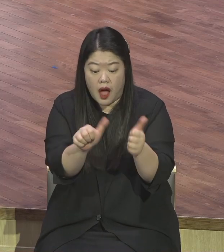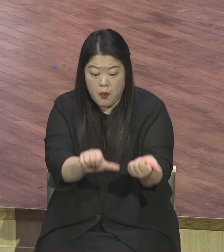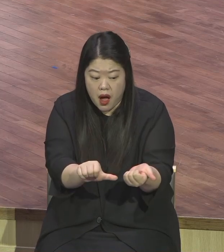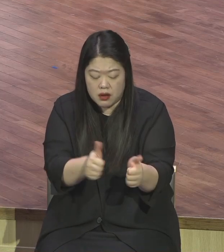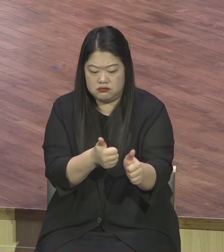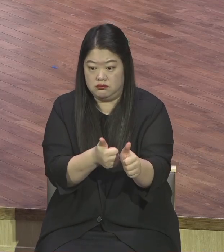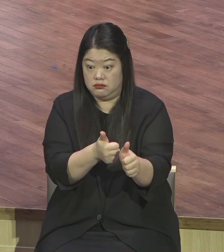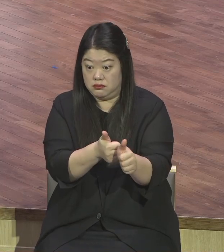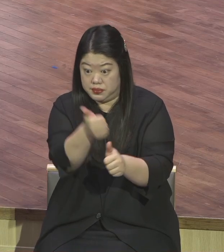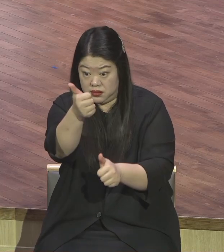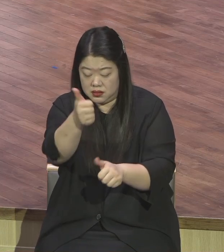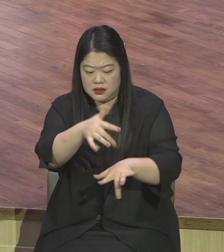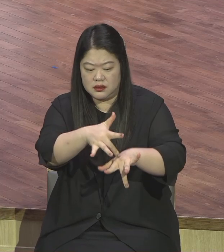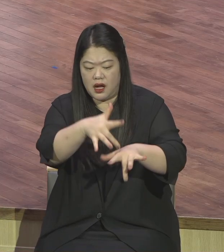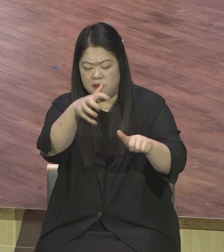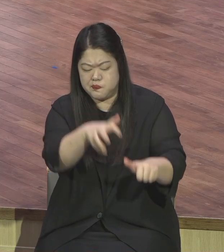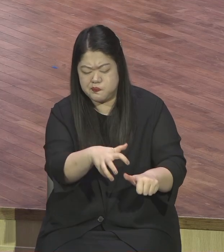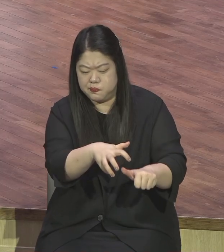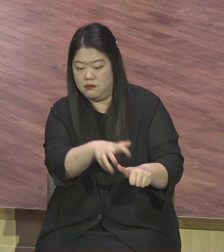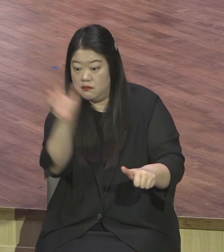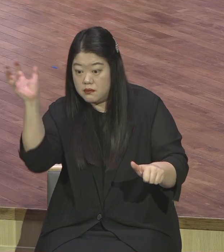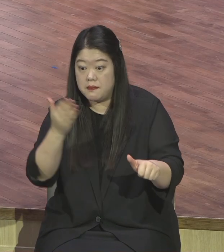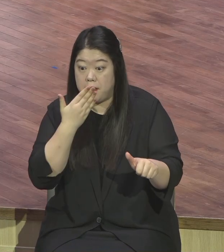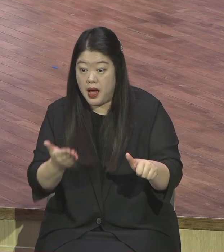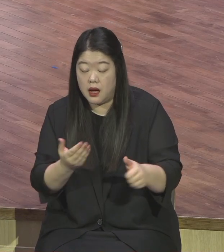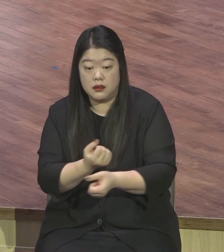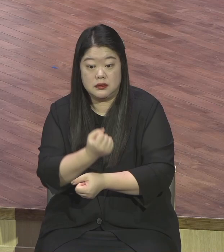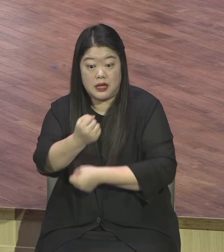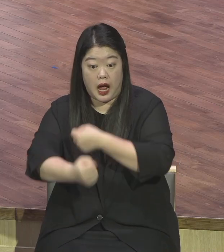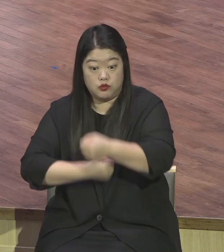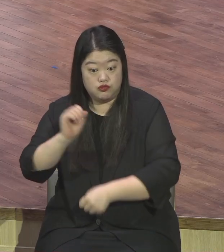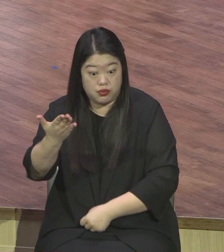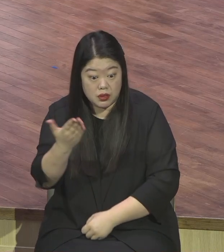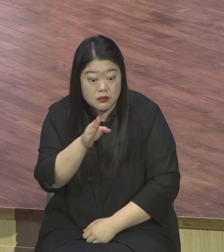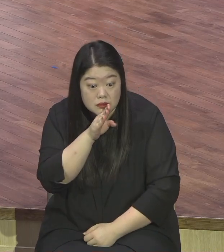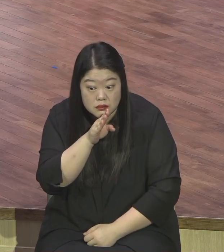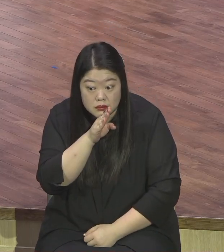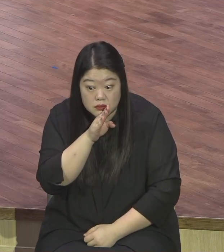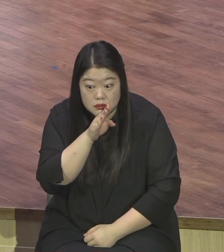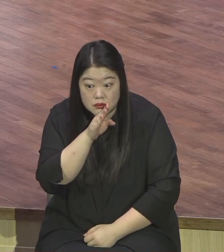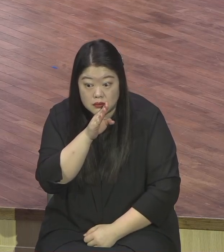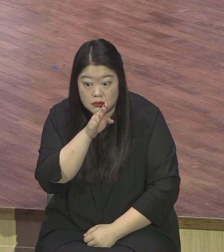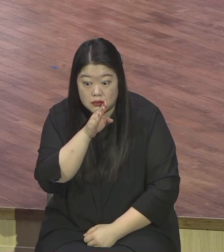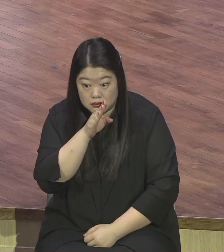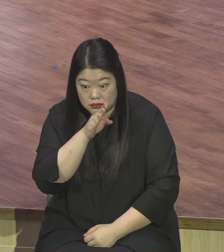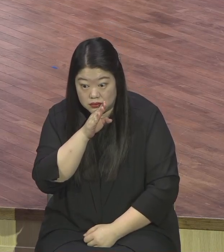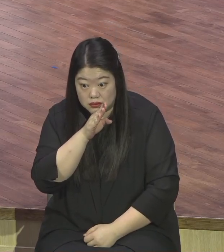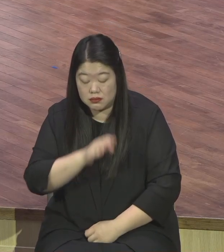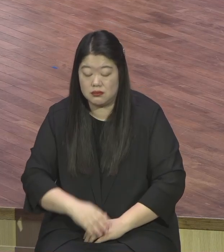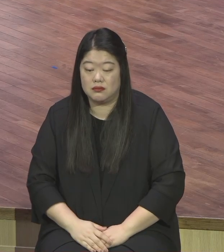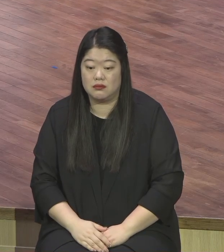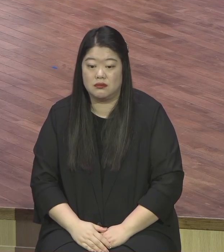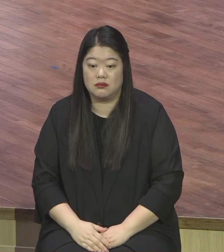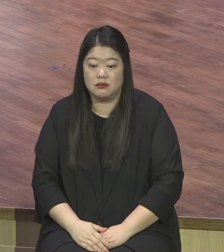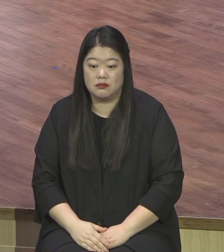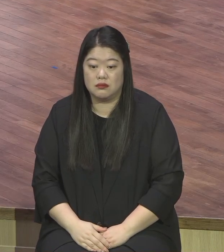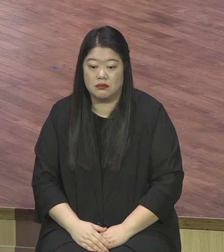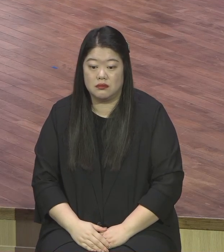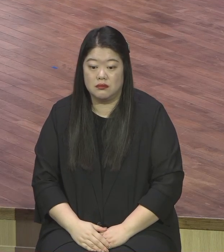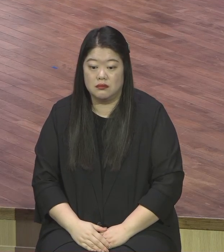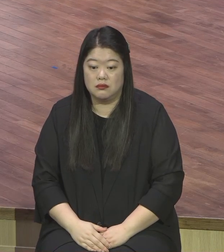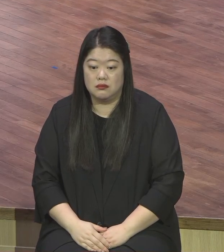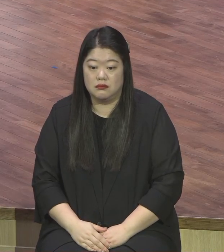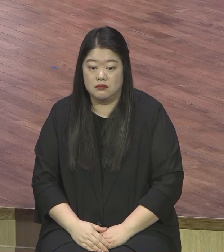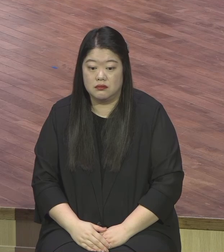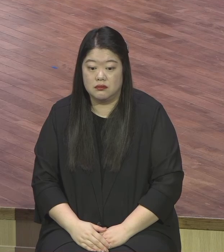완전 자유함을 얻게 됩니다. 예수 그리스도를 믿음으로써 이것이 뭡니까? 인생